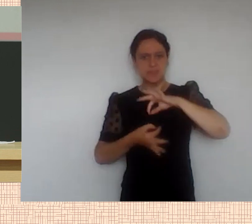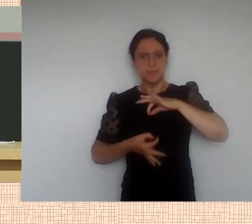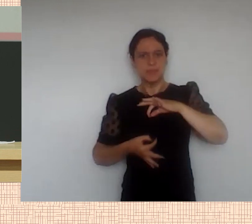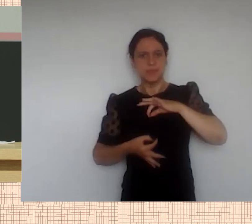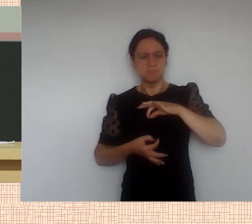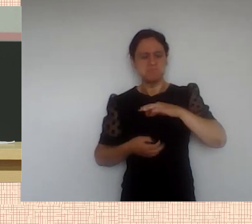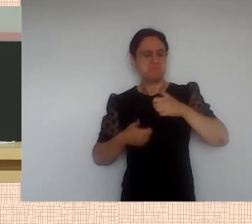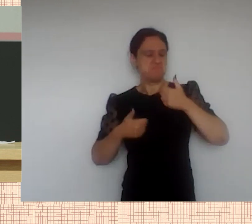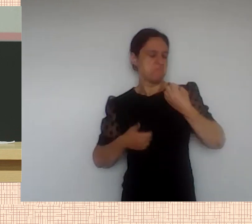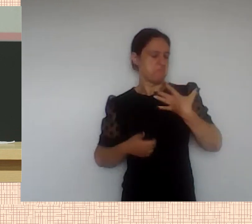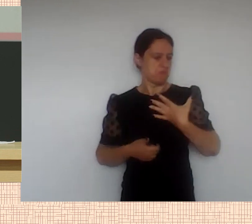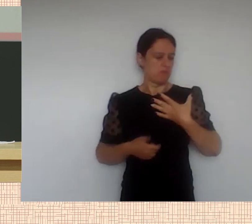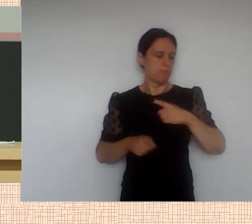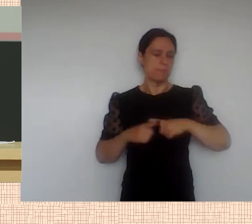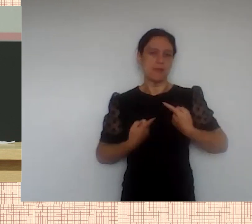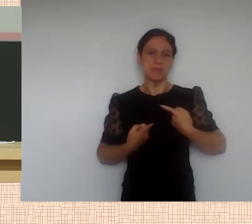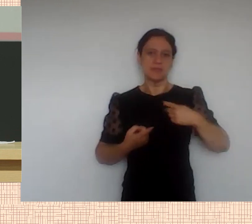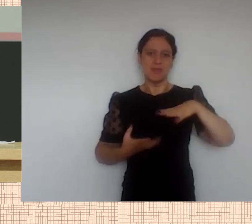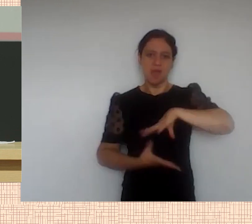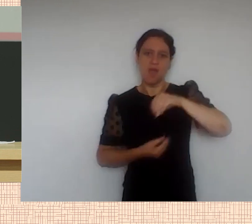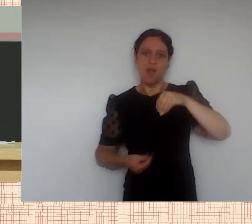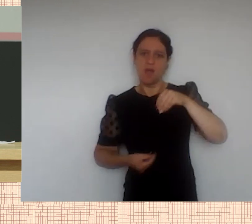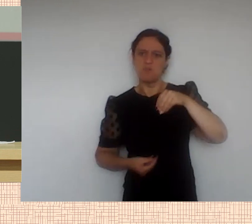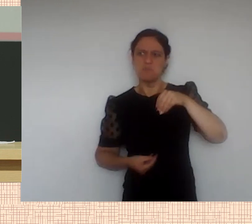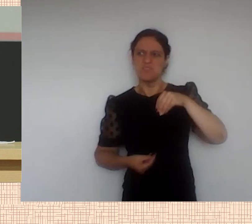contaminadas. O que Deus vai fazer?